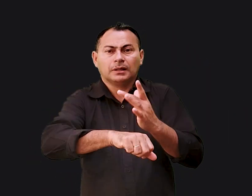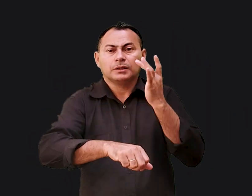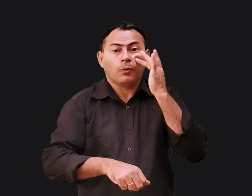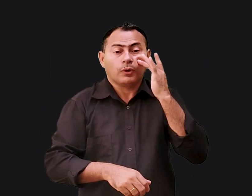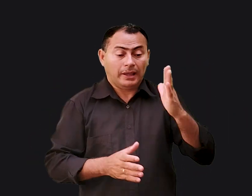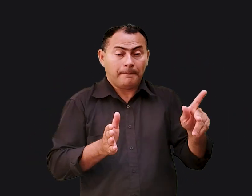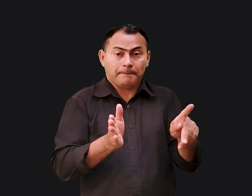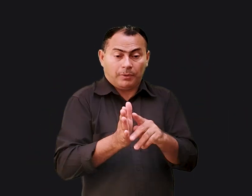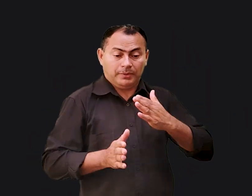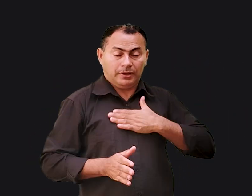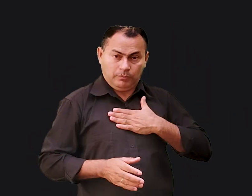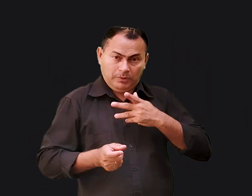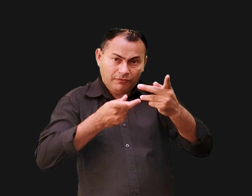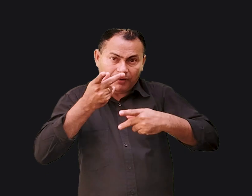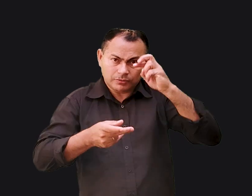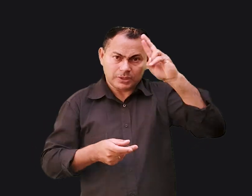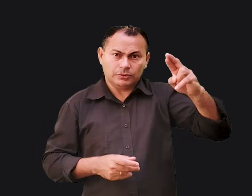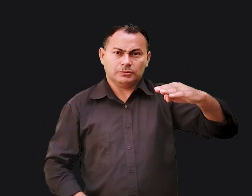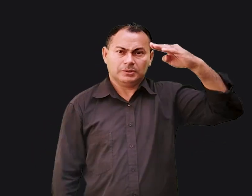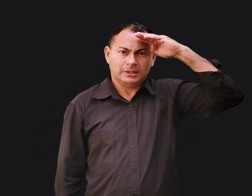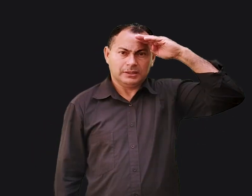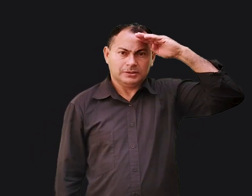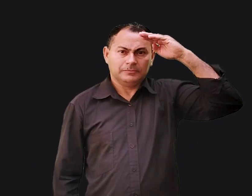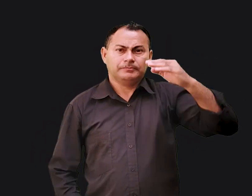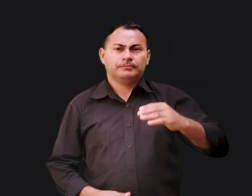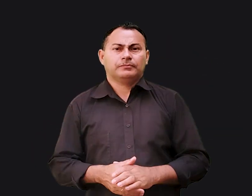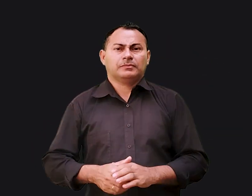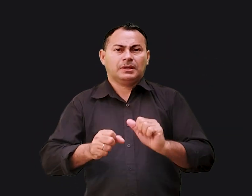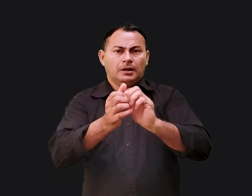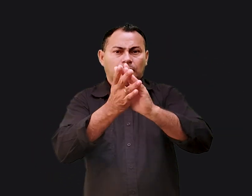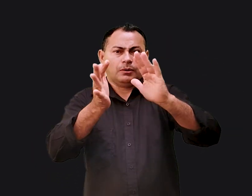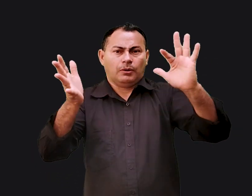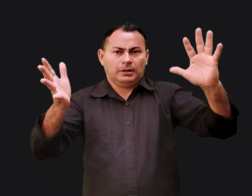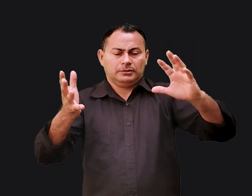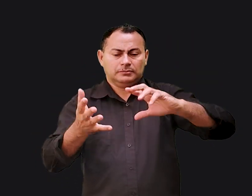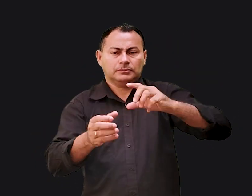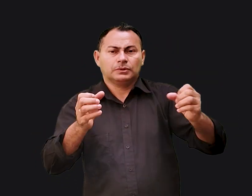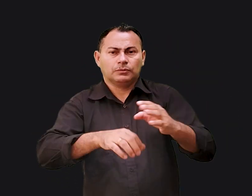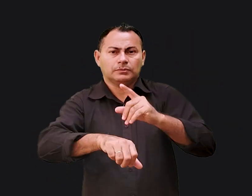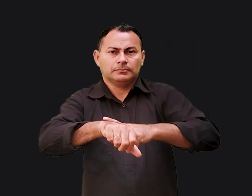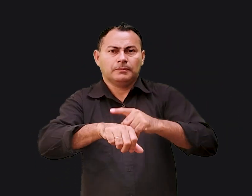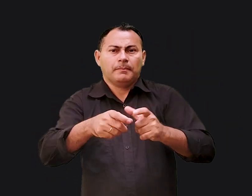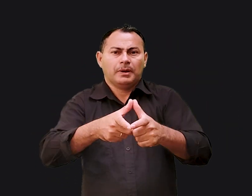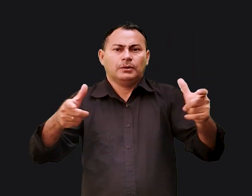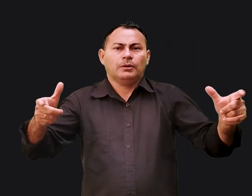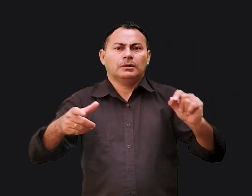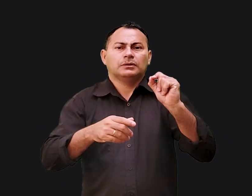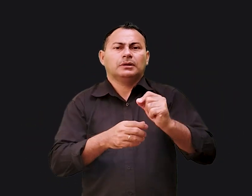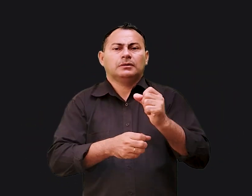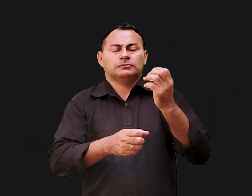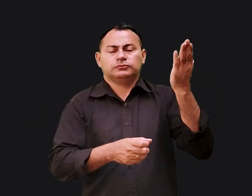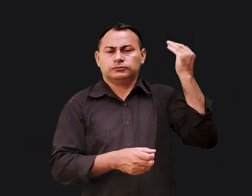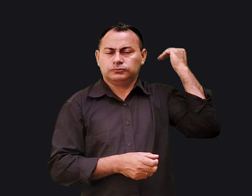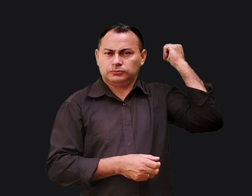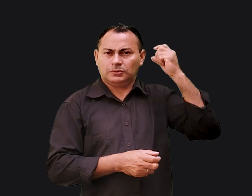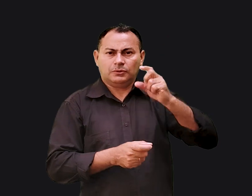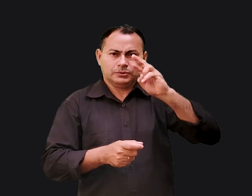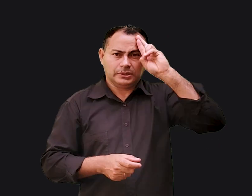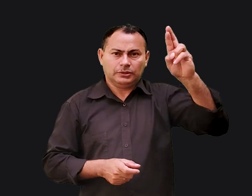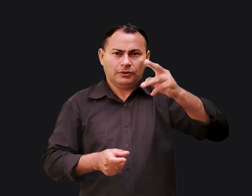ouro me pertencem, declara o Senhor dos Exércitos. A glória desse novo templo será maior do que a do antigo, diz o Senhor